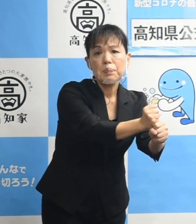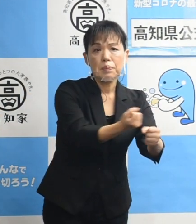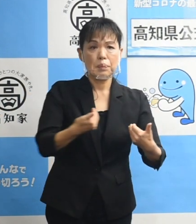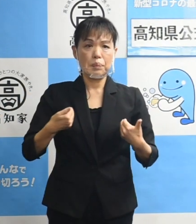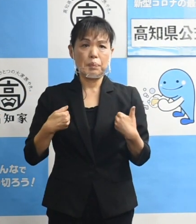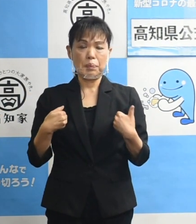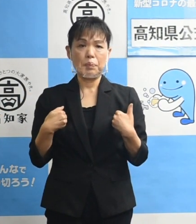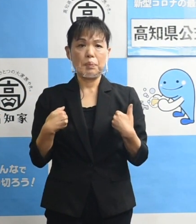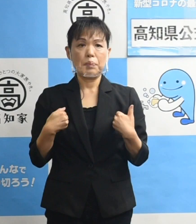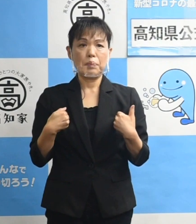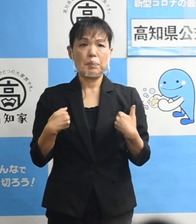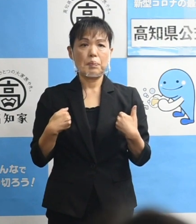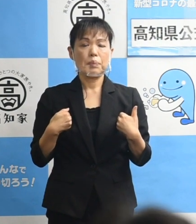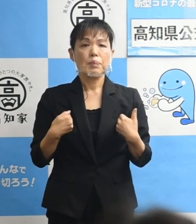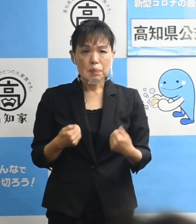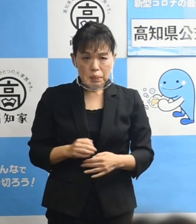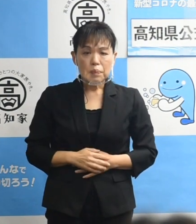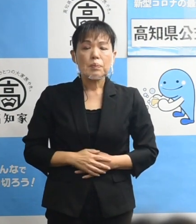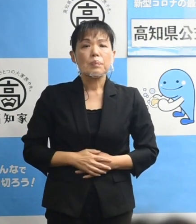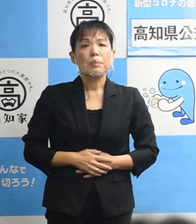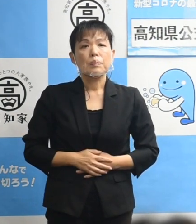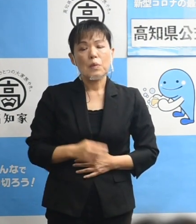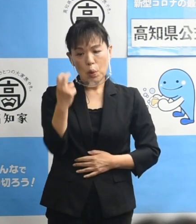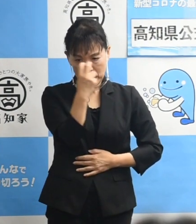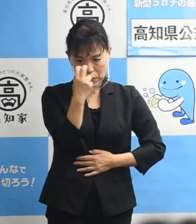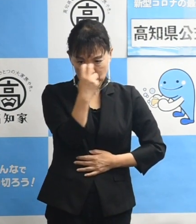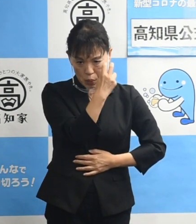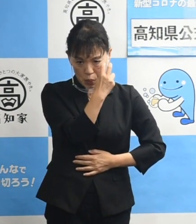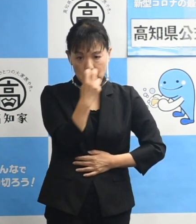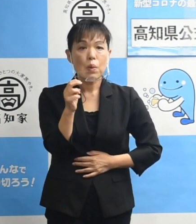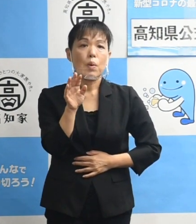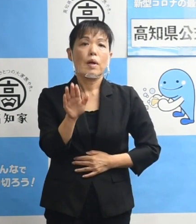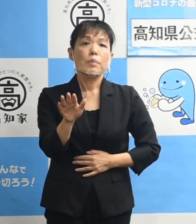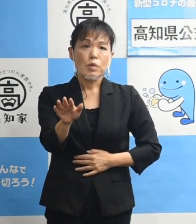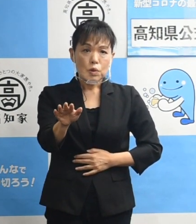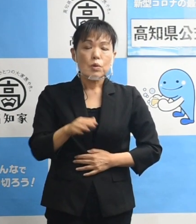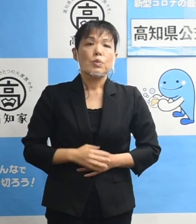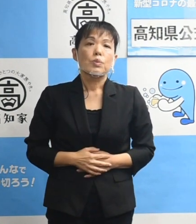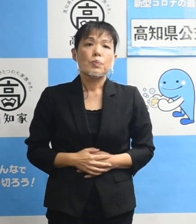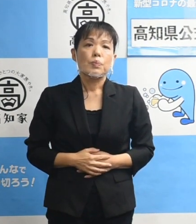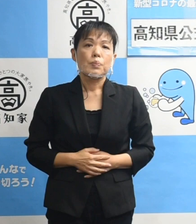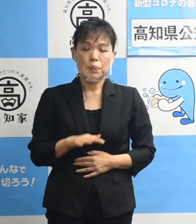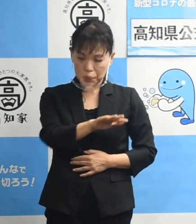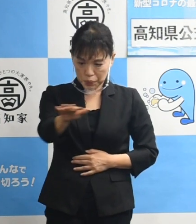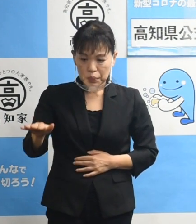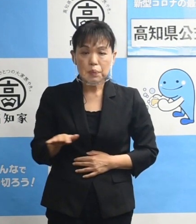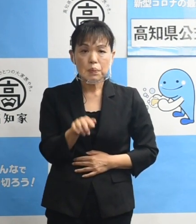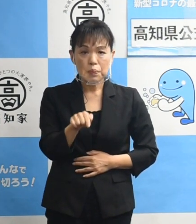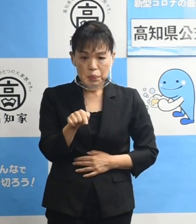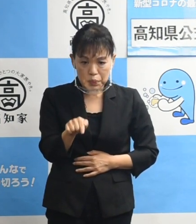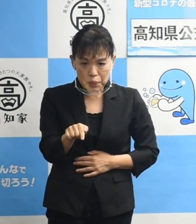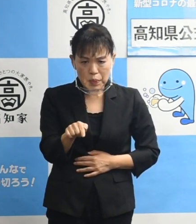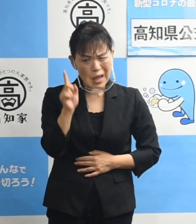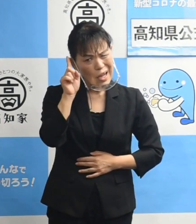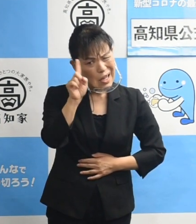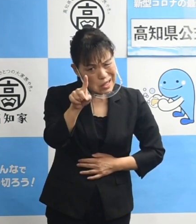と、今そういった観点からの検討をさせております。この点まだ